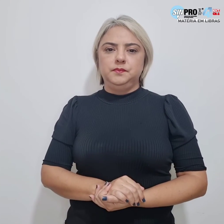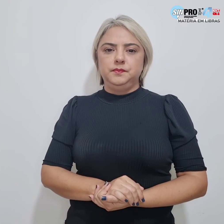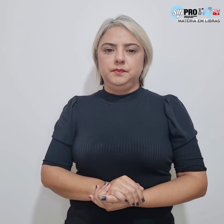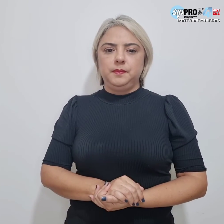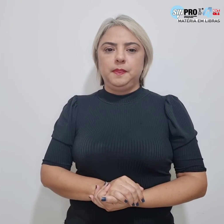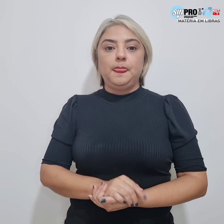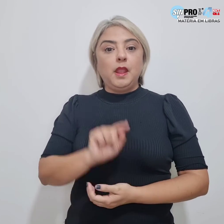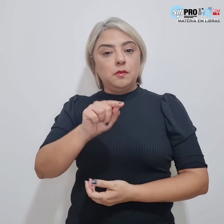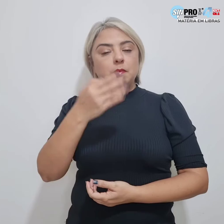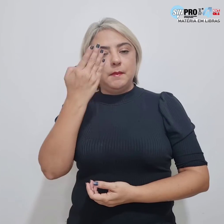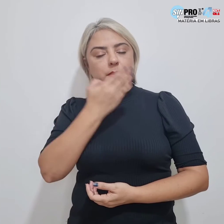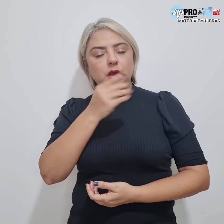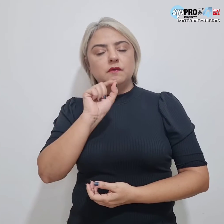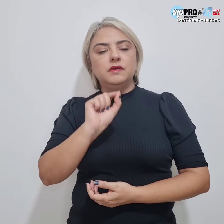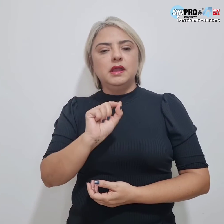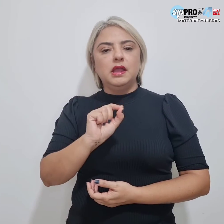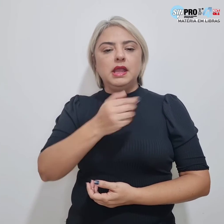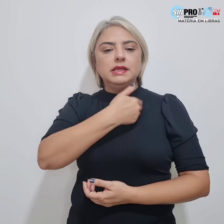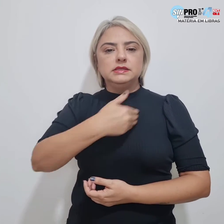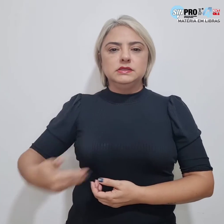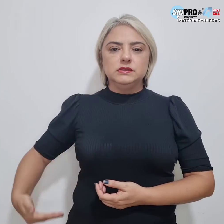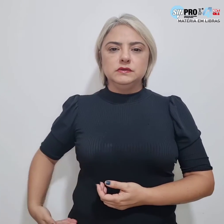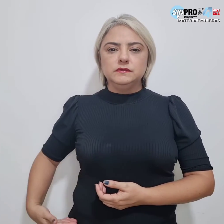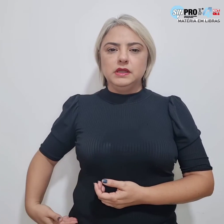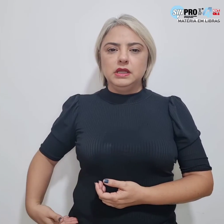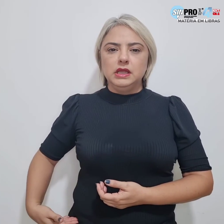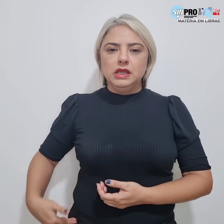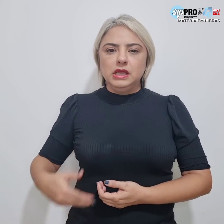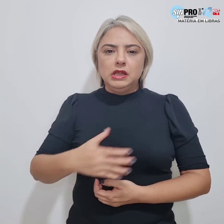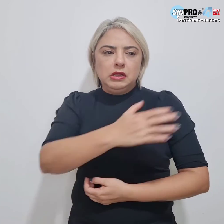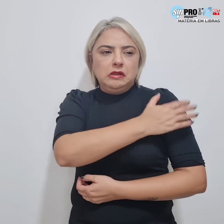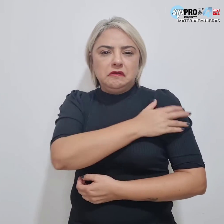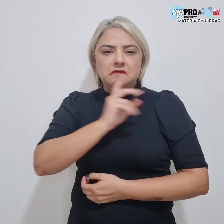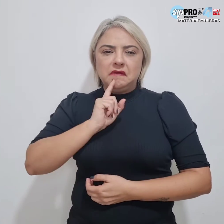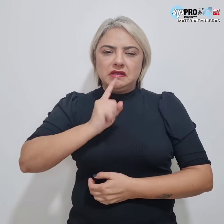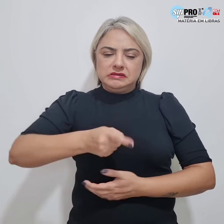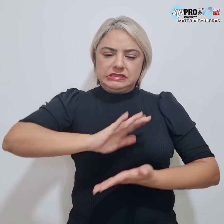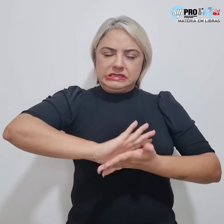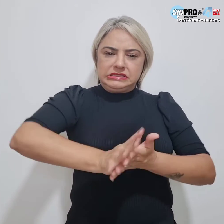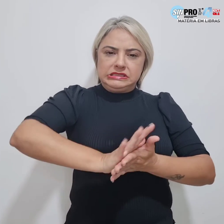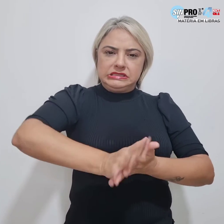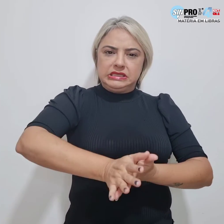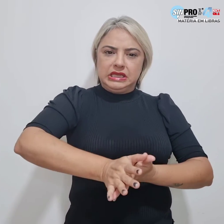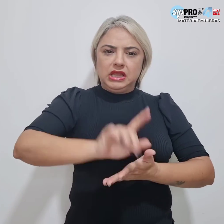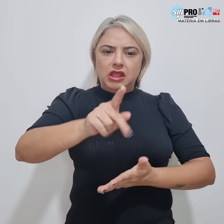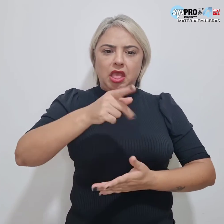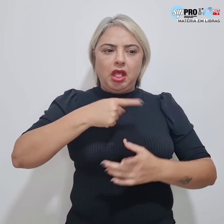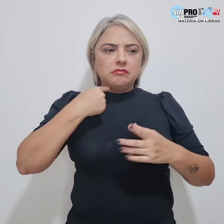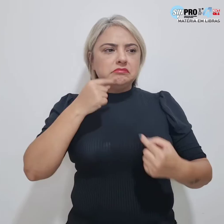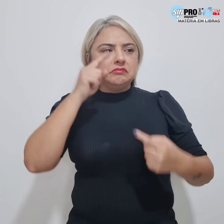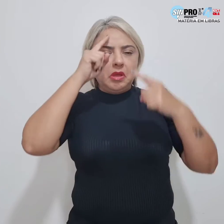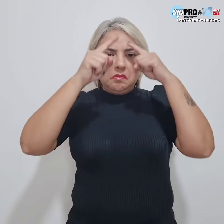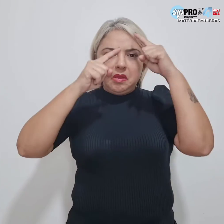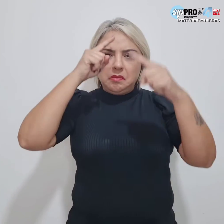Uma prova disso é este governo fascista e preconceituoso que sobrepõe suas ideias absurdas